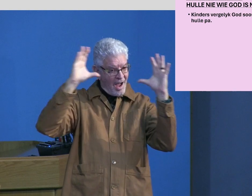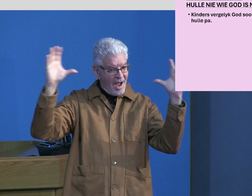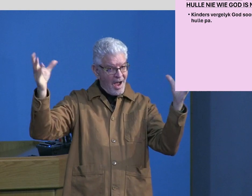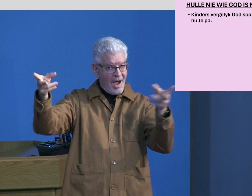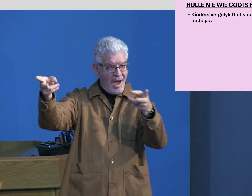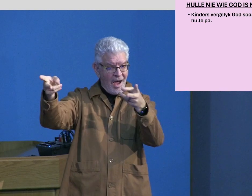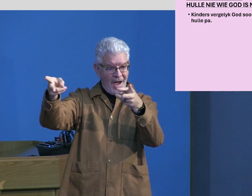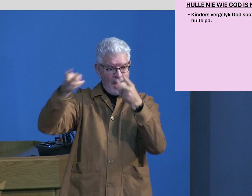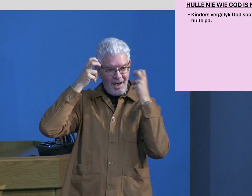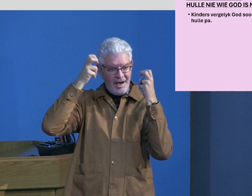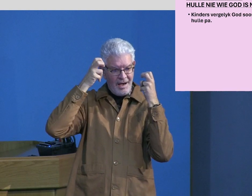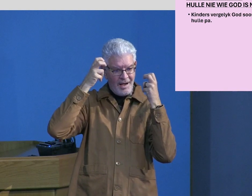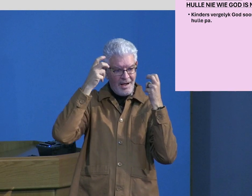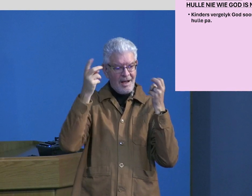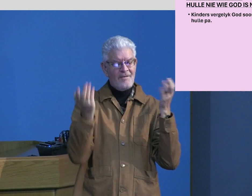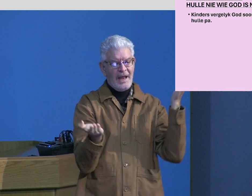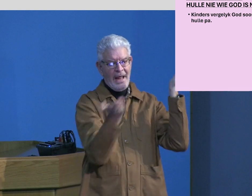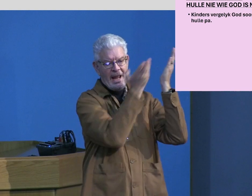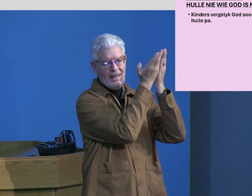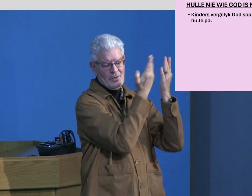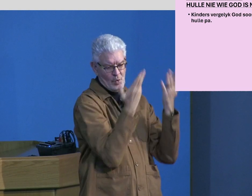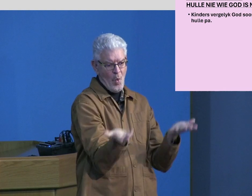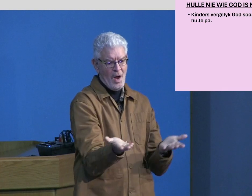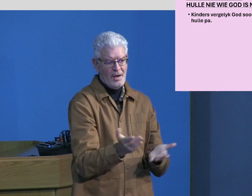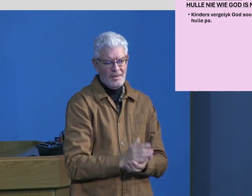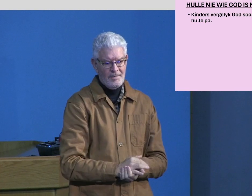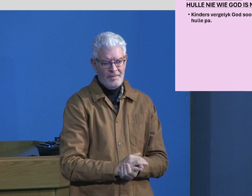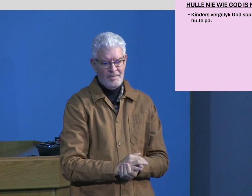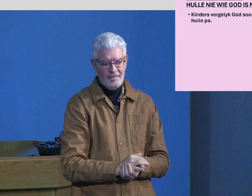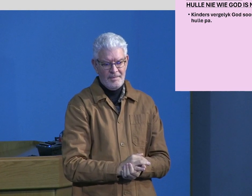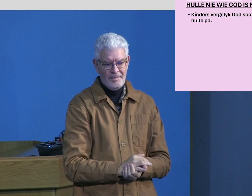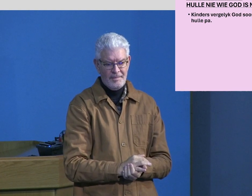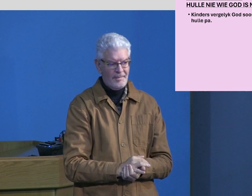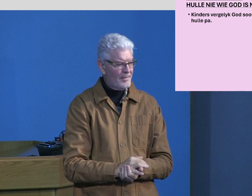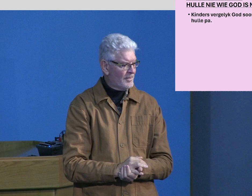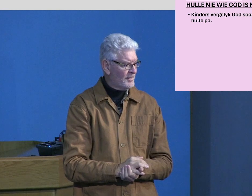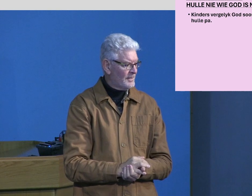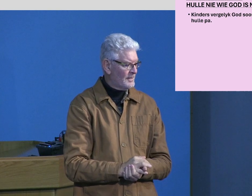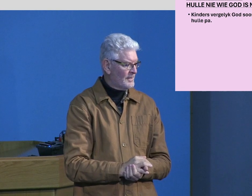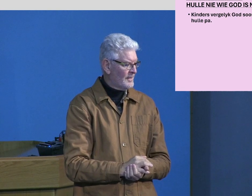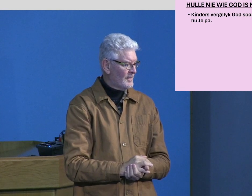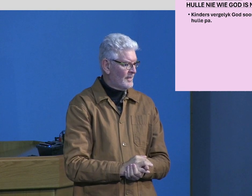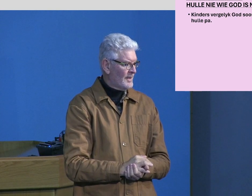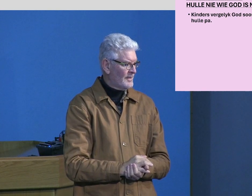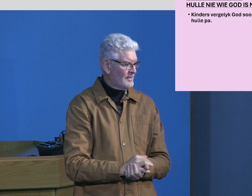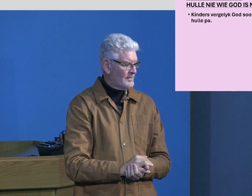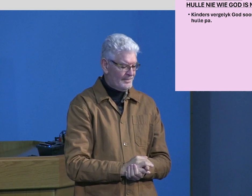Kinders se verbeelding is groot en die begrip wat hulle daarvan het en die vergelyking wat hulle tref.